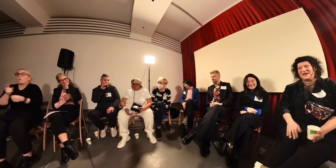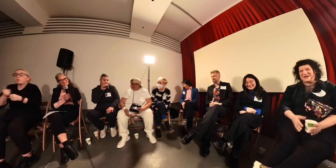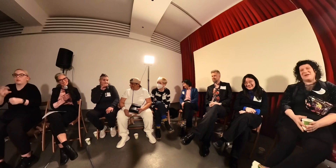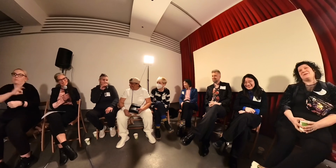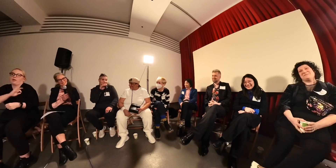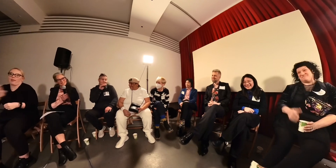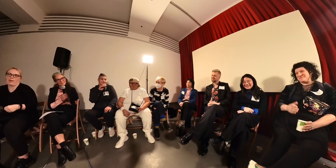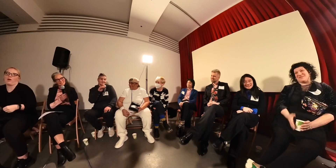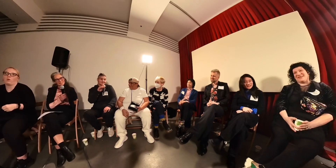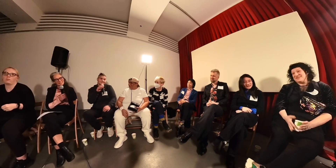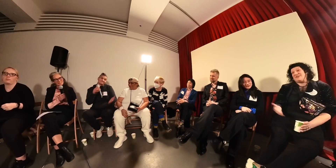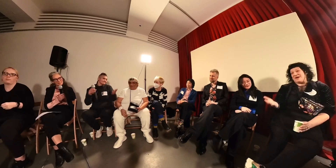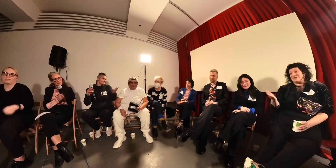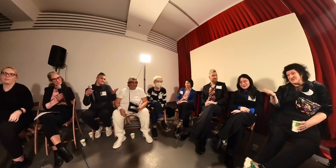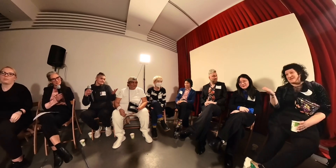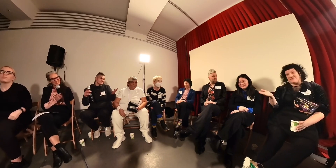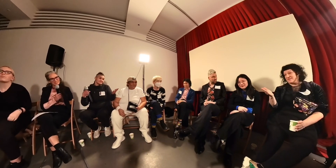Ale...